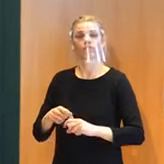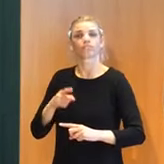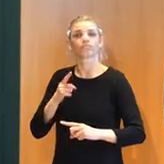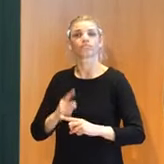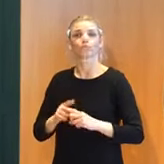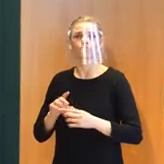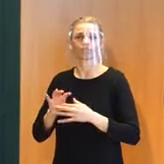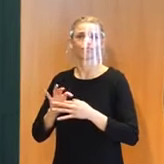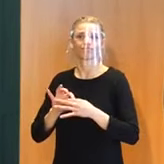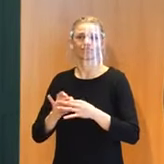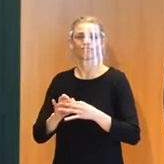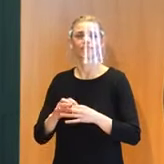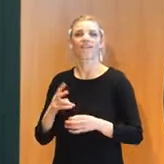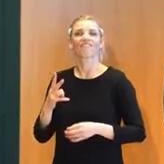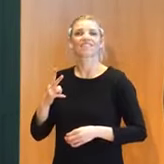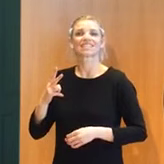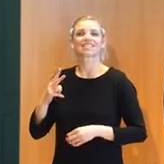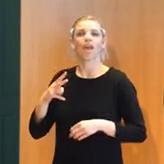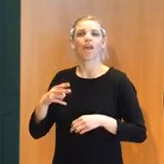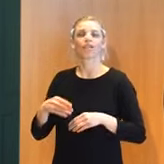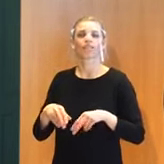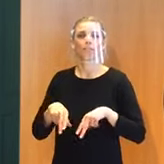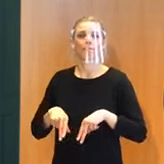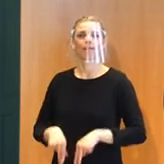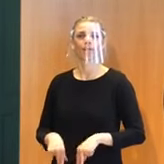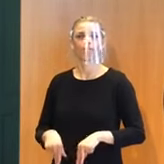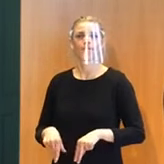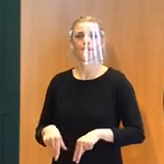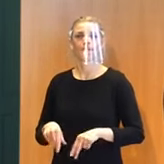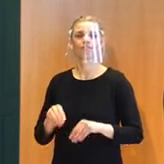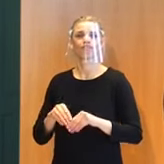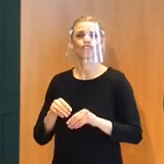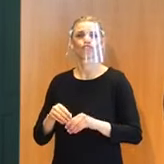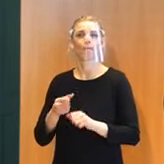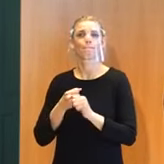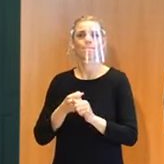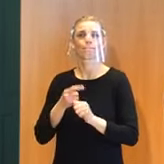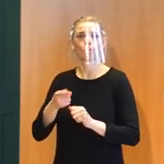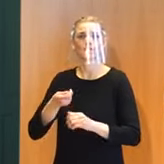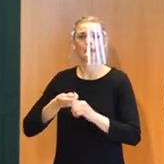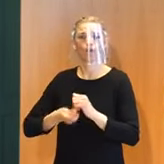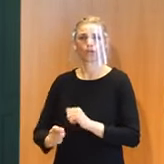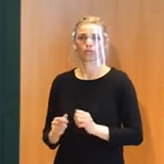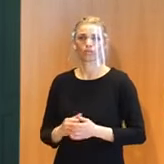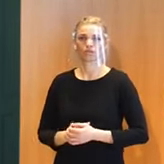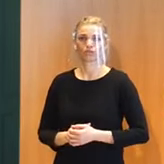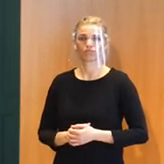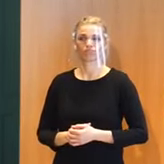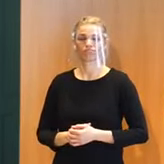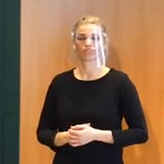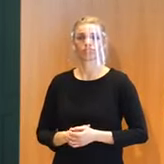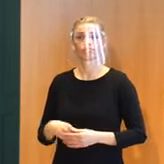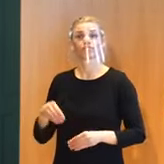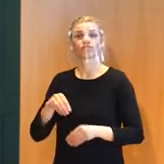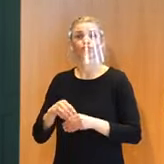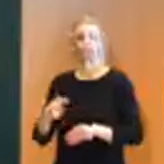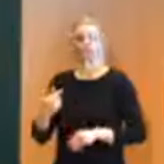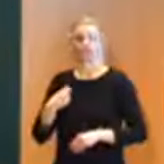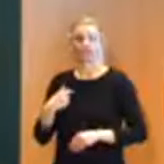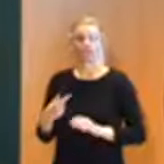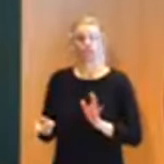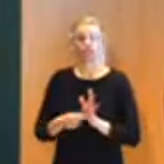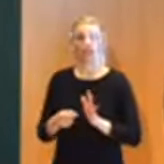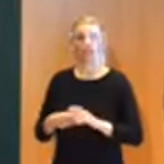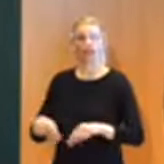ako v pozícii vicepremiéra pre boj proti korupcii. Keď sme požadovali demisiu Igora Matoviča, bolo